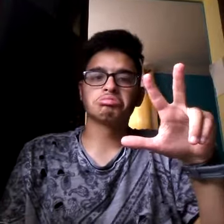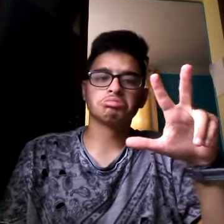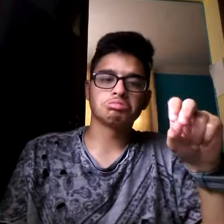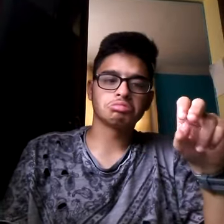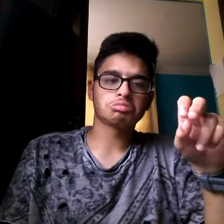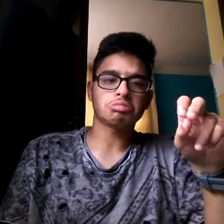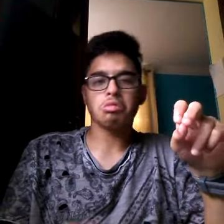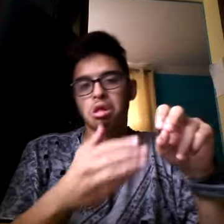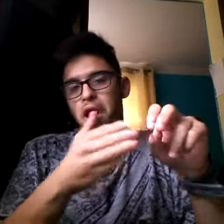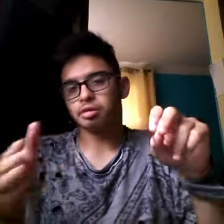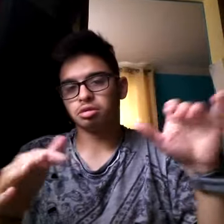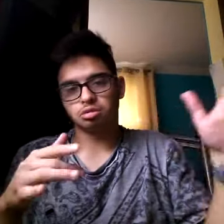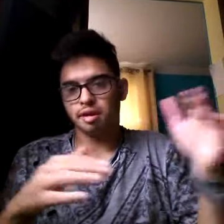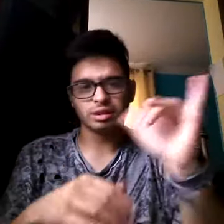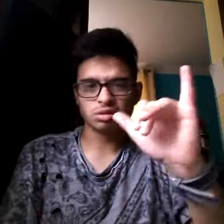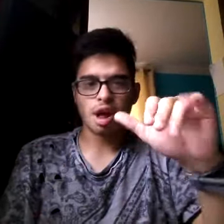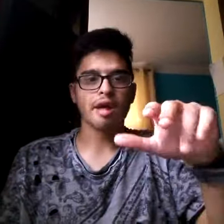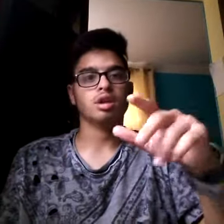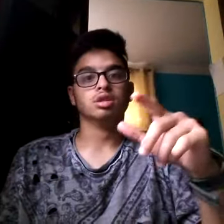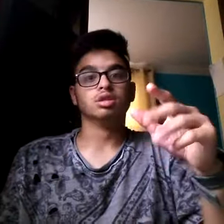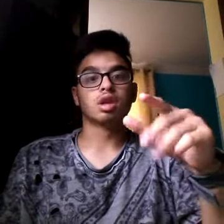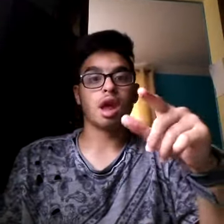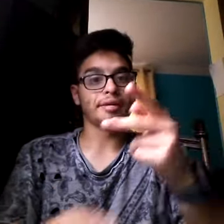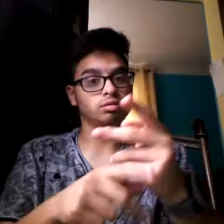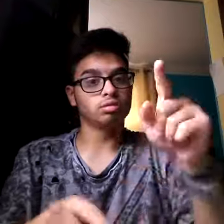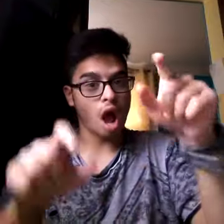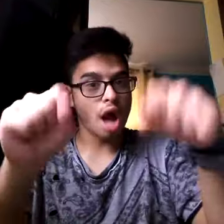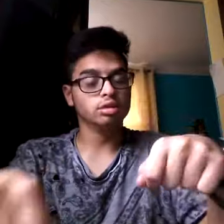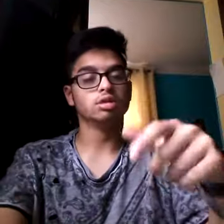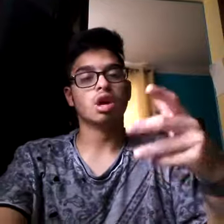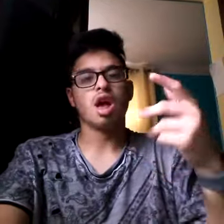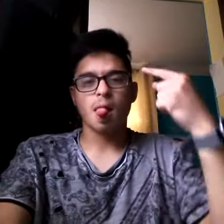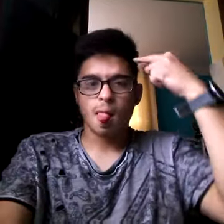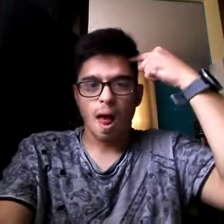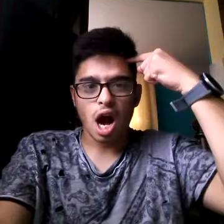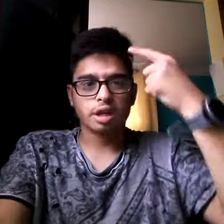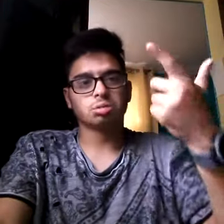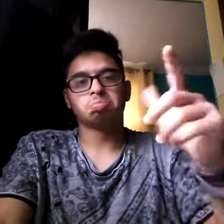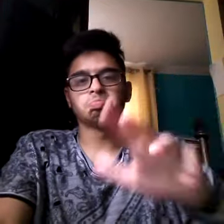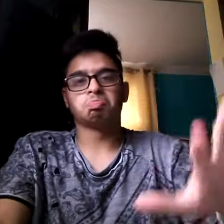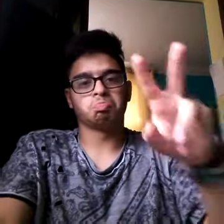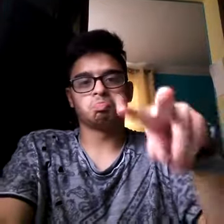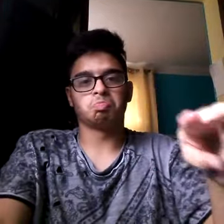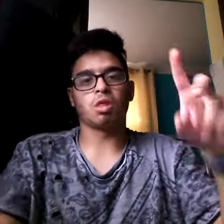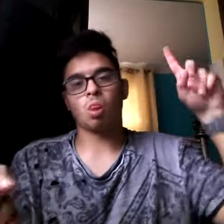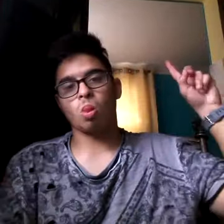Este edificio se movió horrible. No, que se salgan, la pared se rompió. Que se